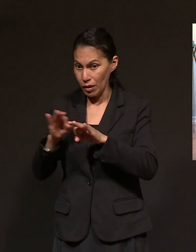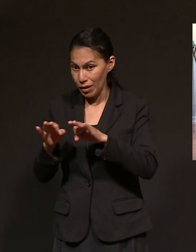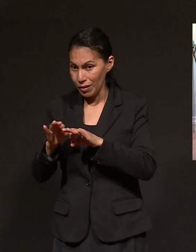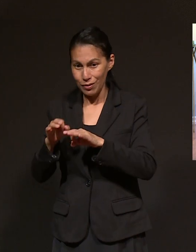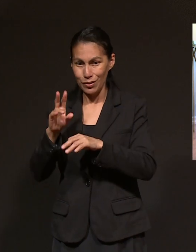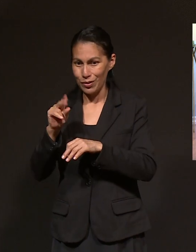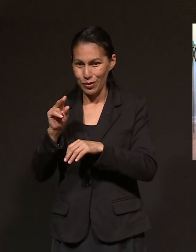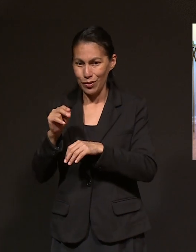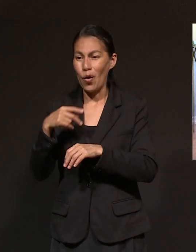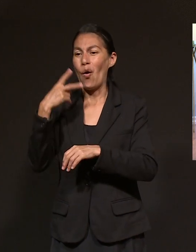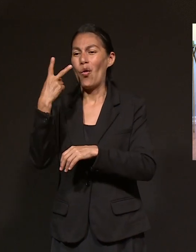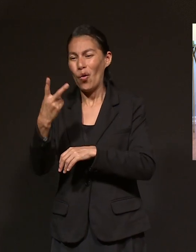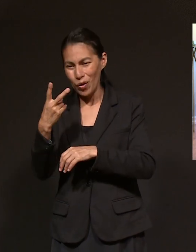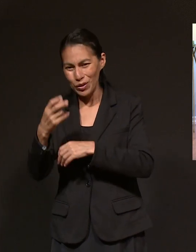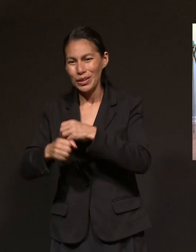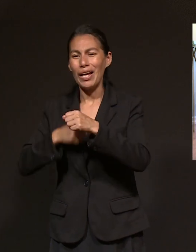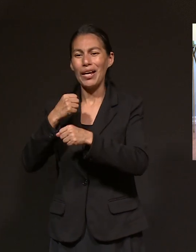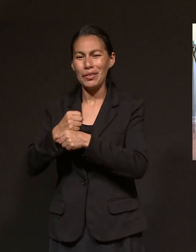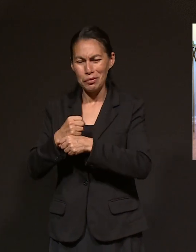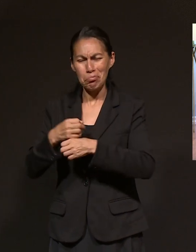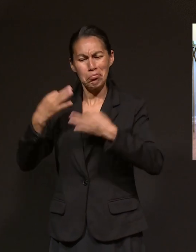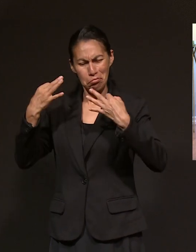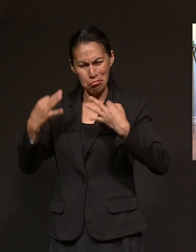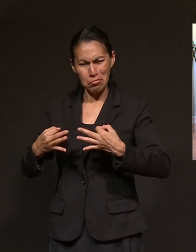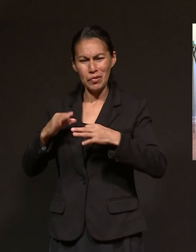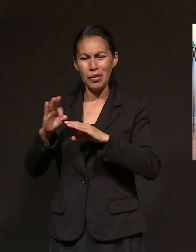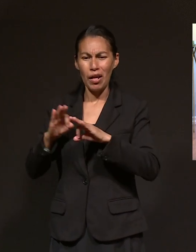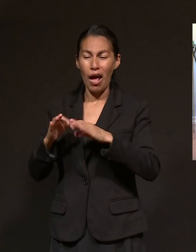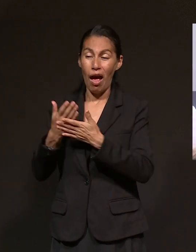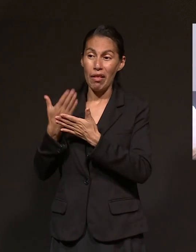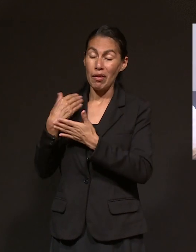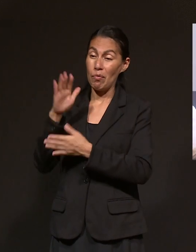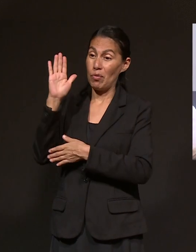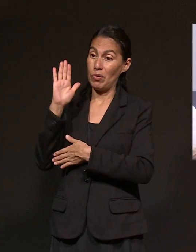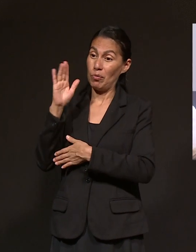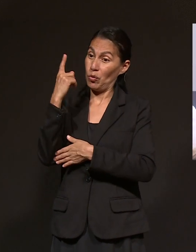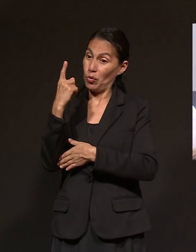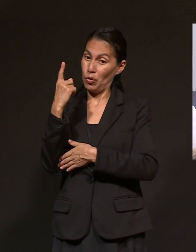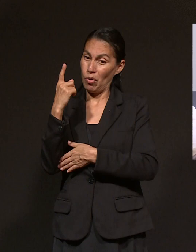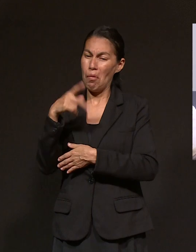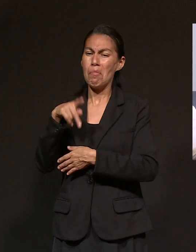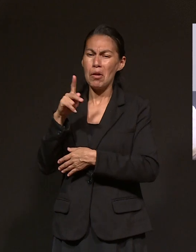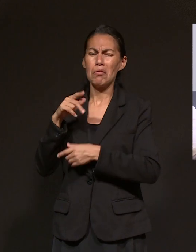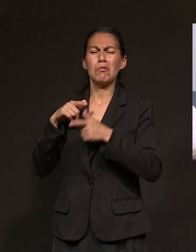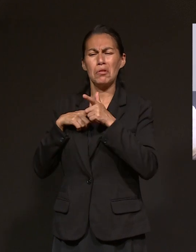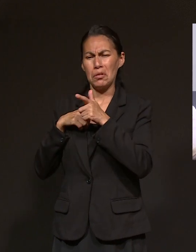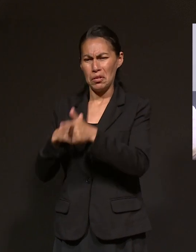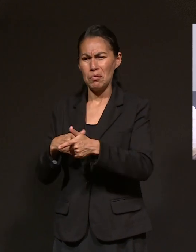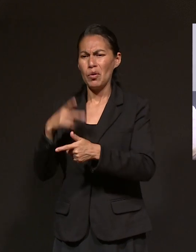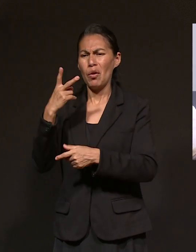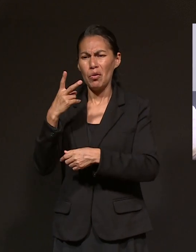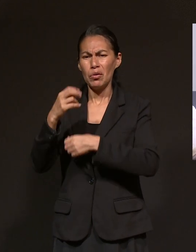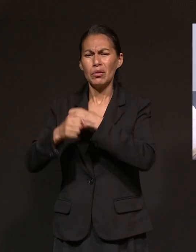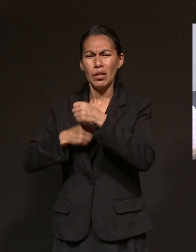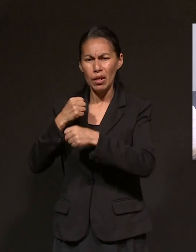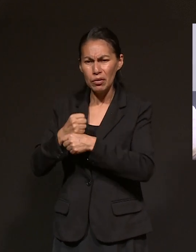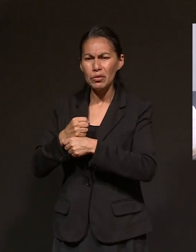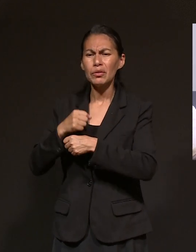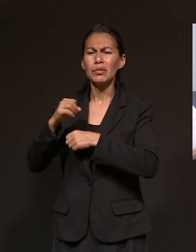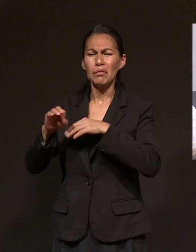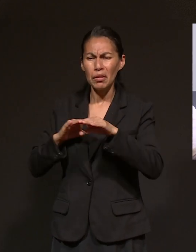no trabajamos un año, nos quedamos un segundo año. Y en ese segundo año, yo